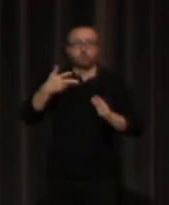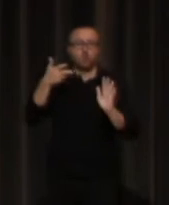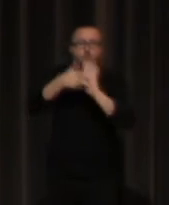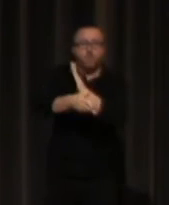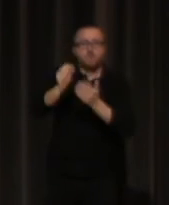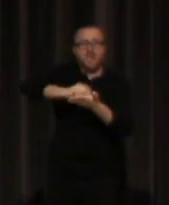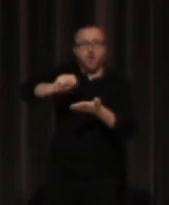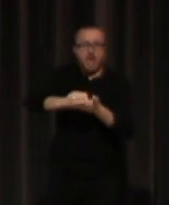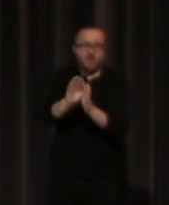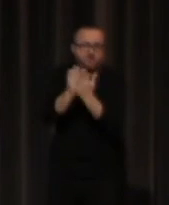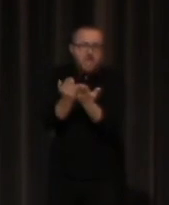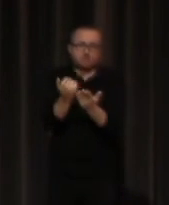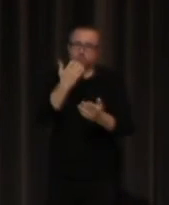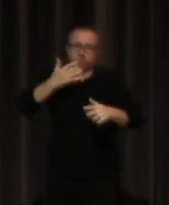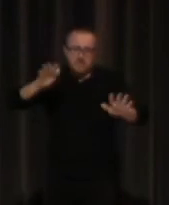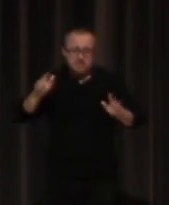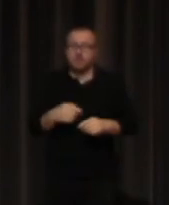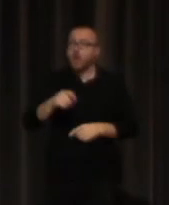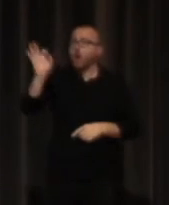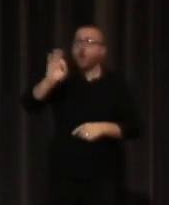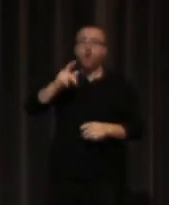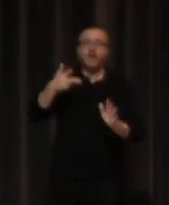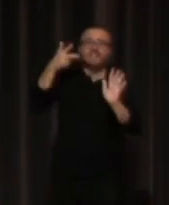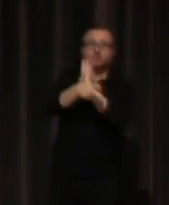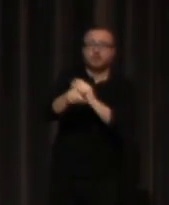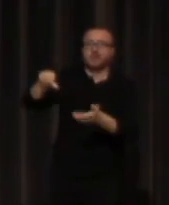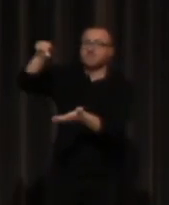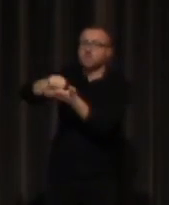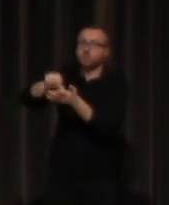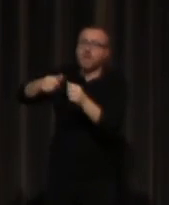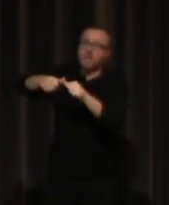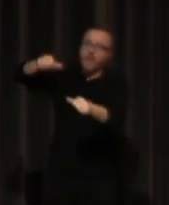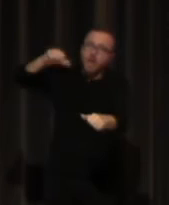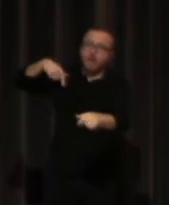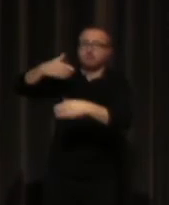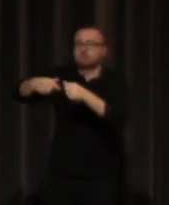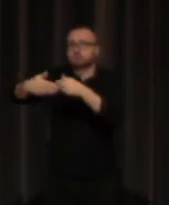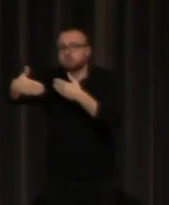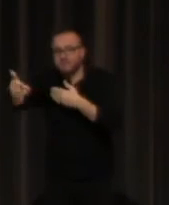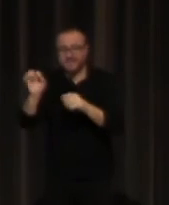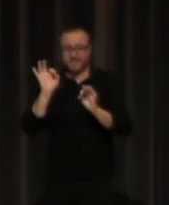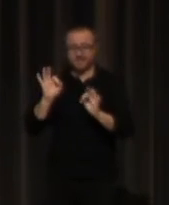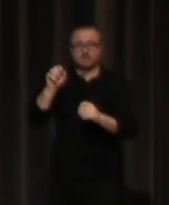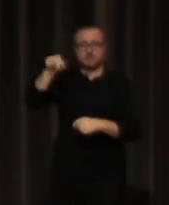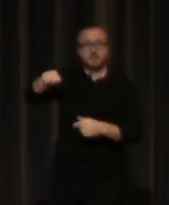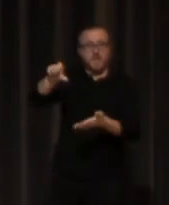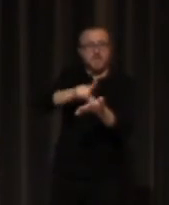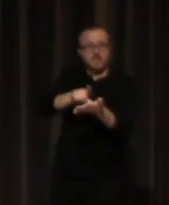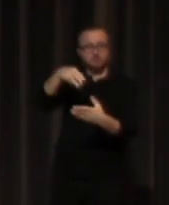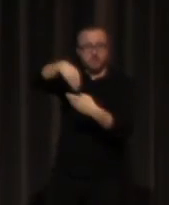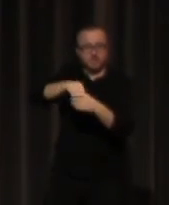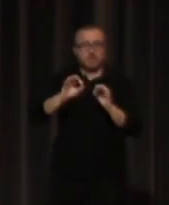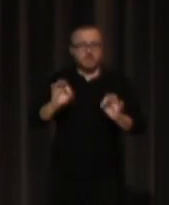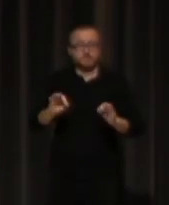una crònica d'una ciutat probablement també. Perquè els poetes el que necessiten d'entrada